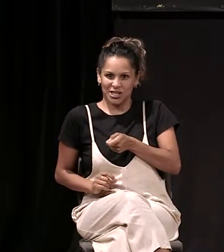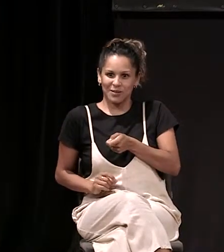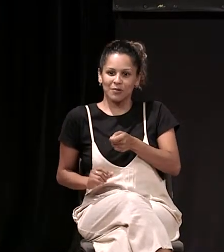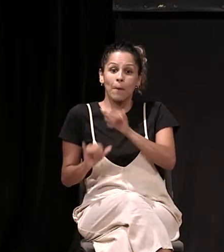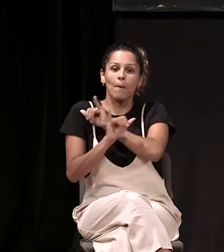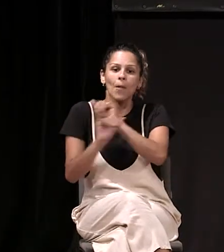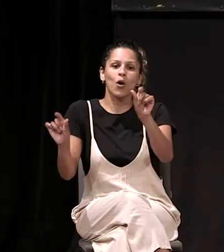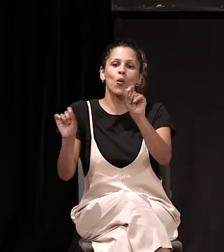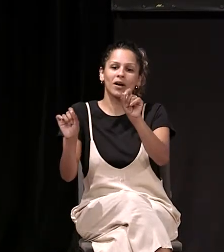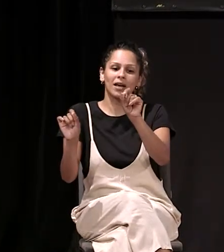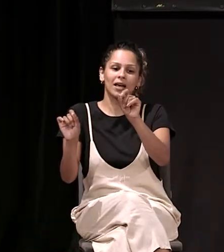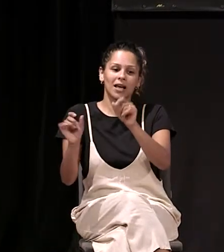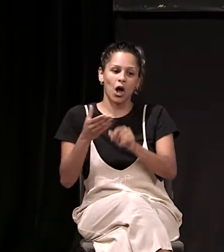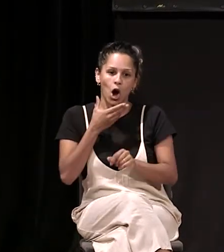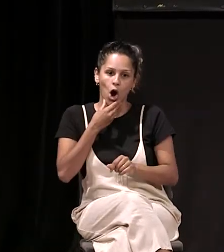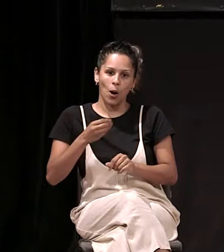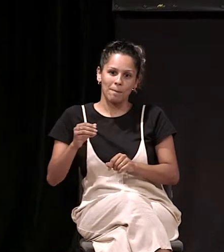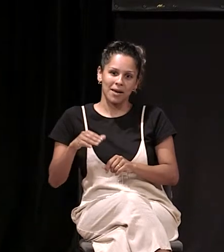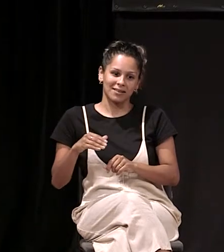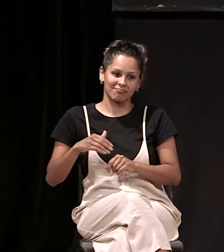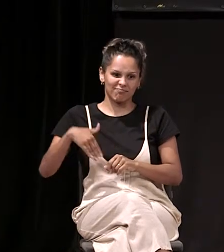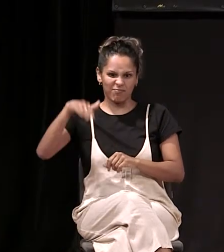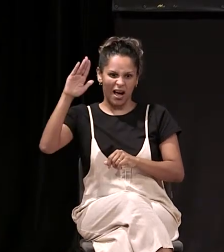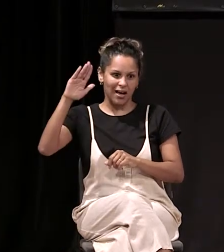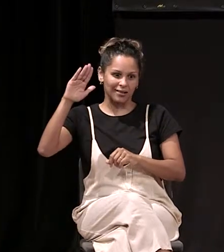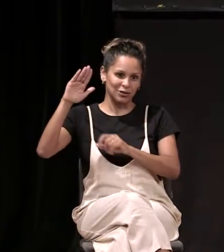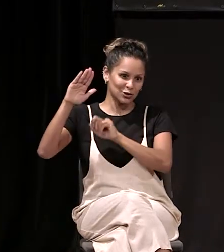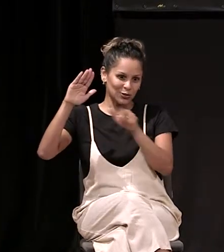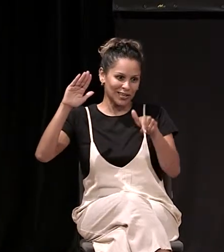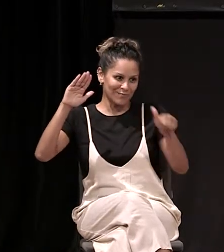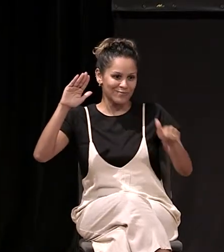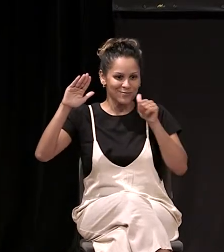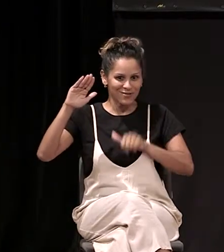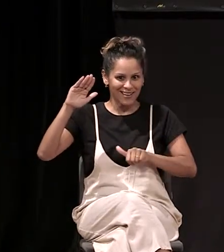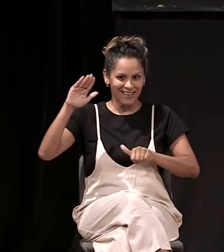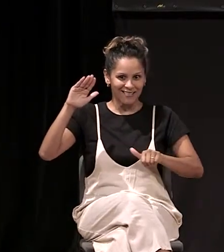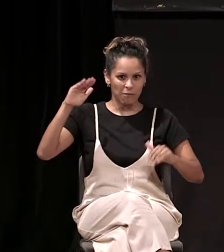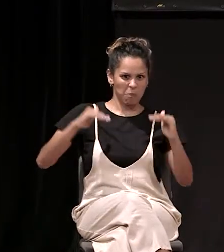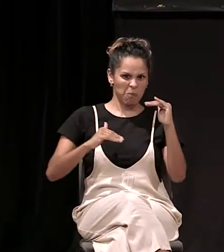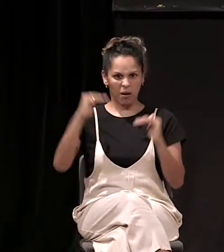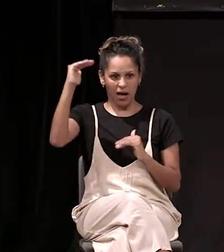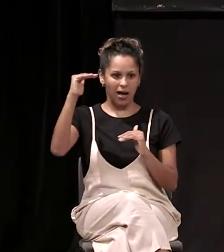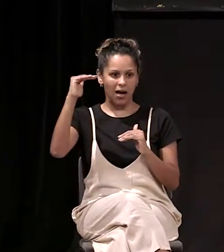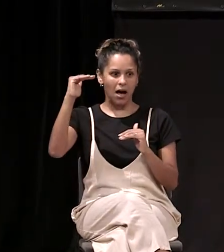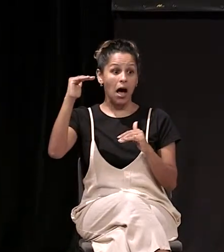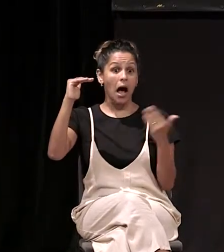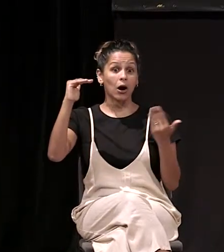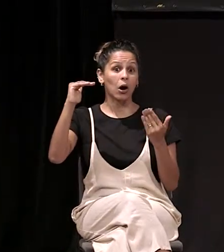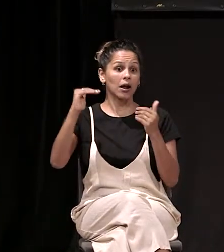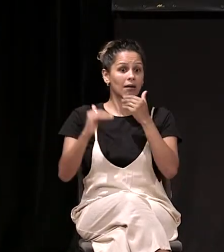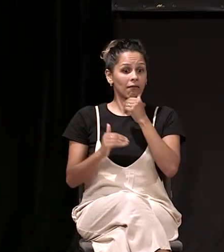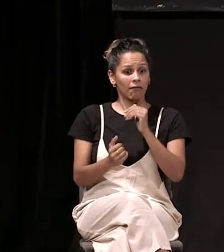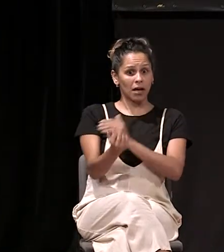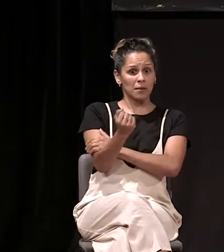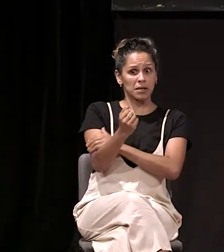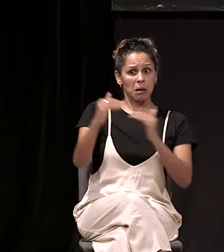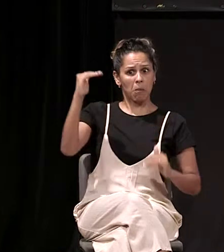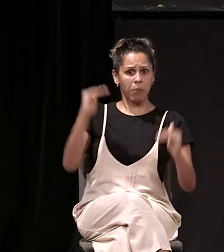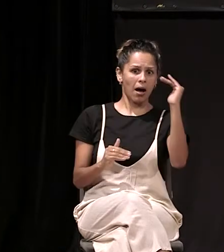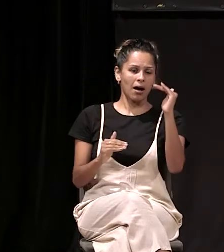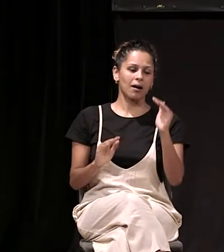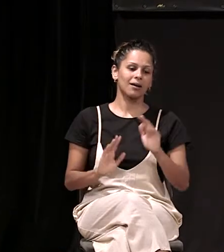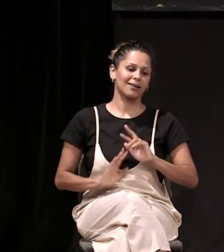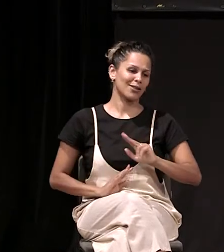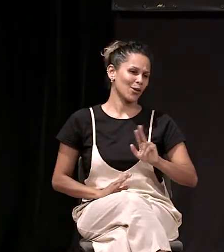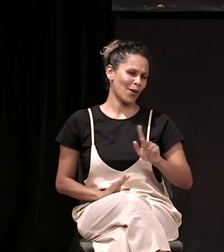sobre a mulher, acham que agora o feminismo é que a mulher vai ficar sobre, que agora o homem vai para casa fazer as coisas. E não é nada disso. O